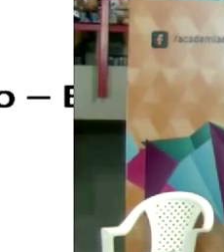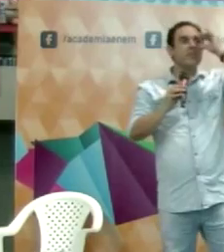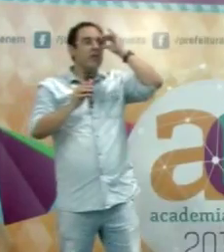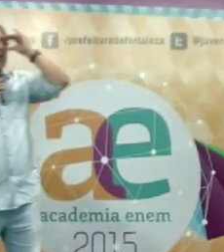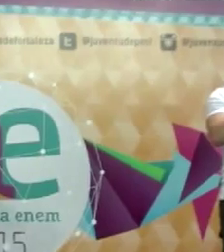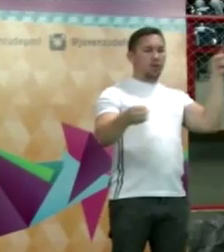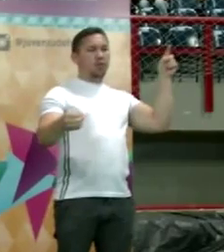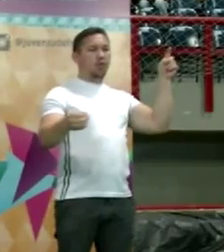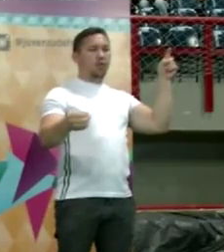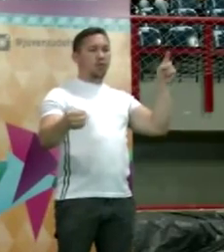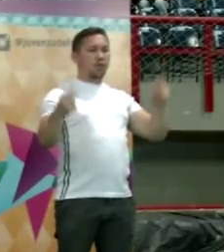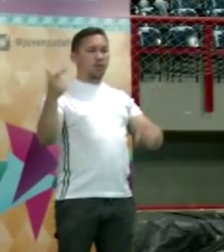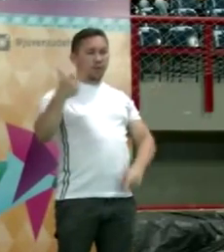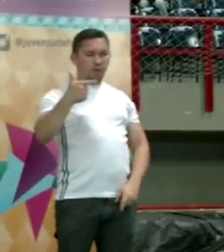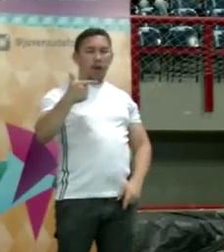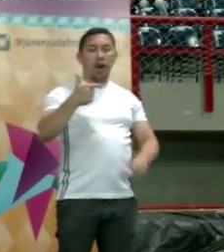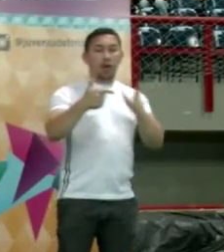livre.